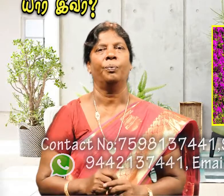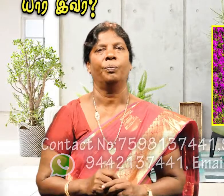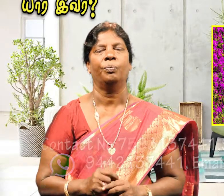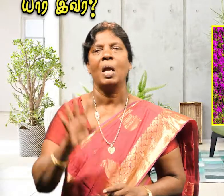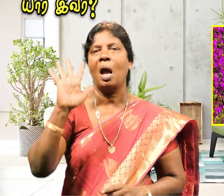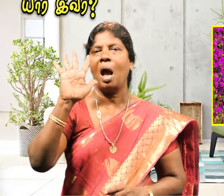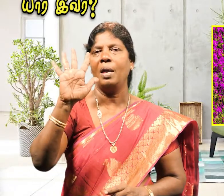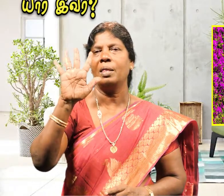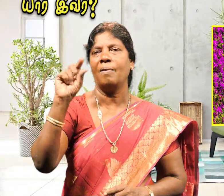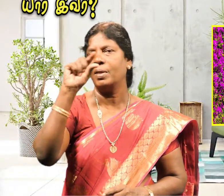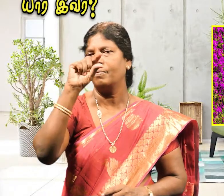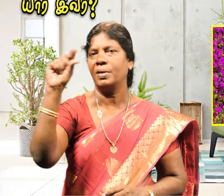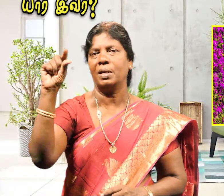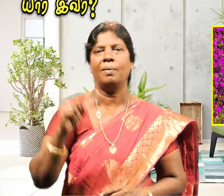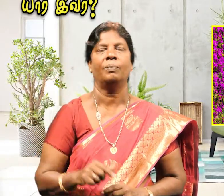7ஆம் அதிகாரத்தில்